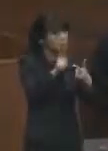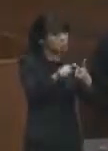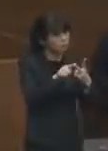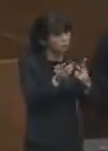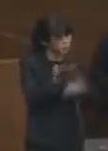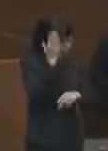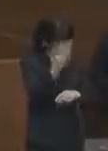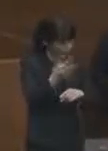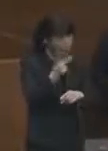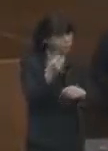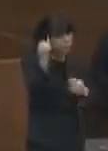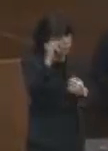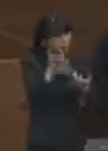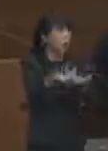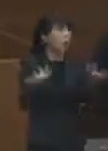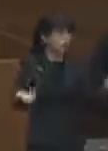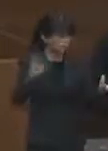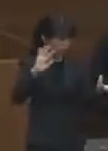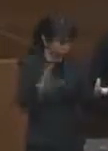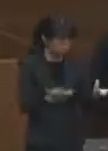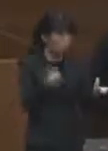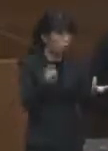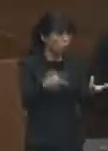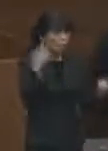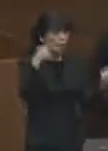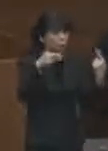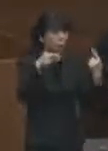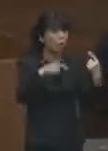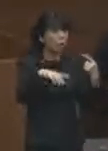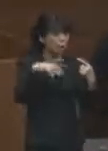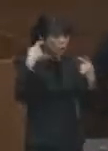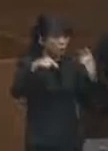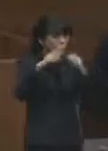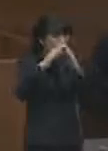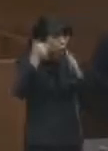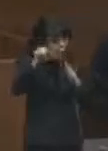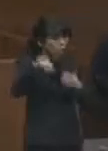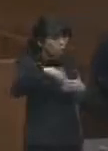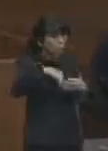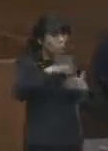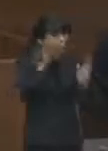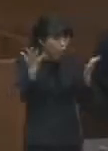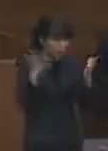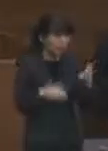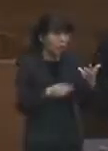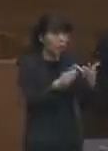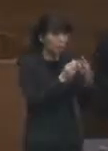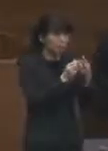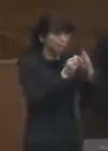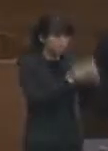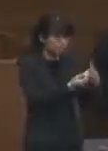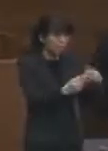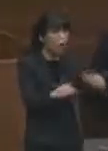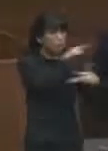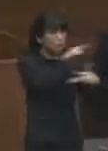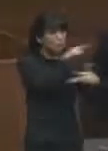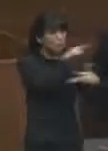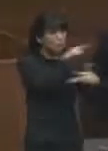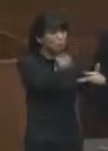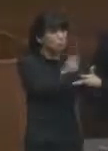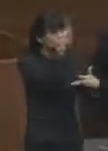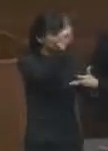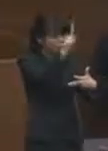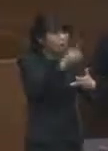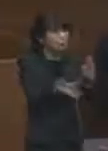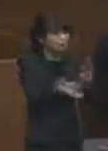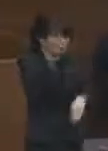ておりましたが、当初の検討案としてなかった8分の1以上も含めと検討した結果、8分の1以上